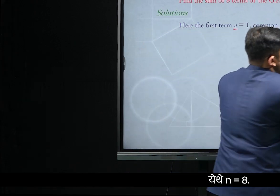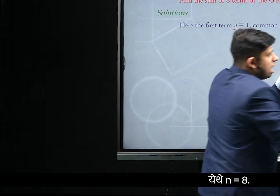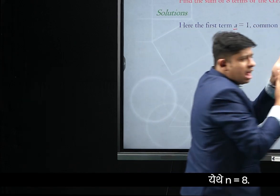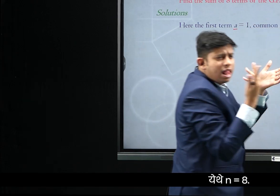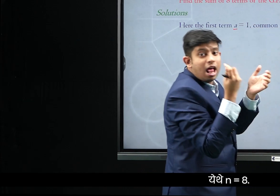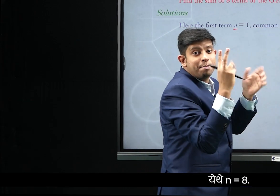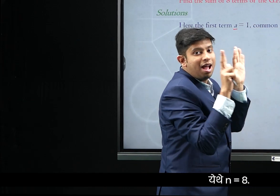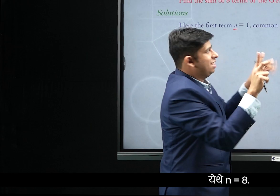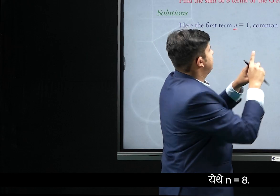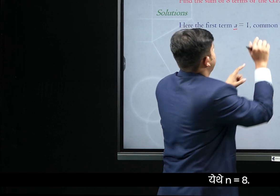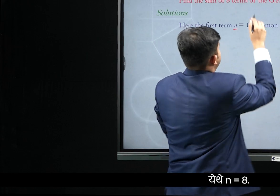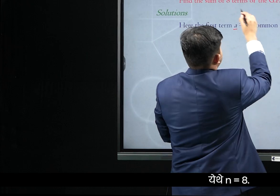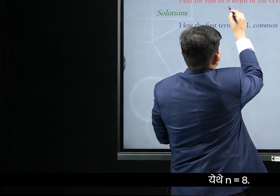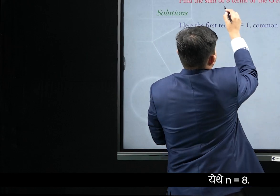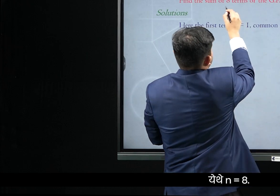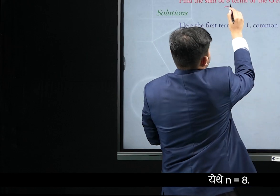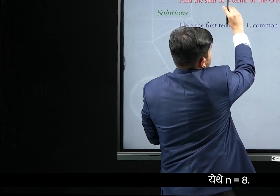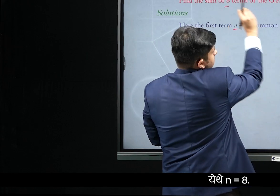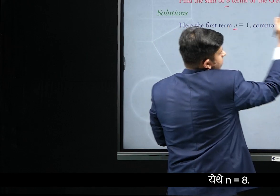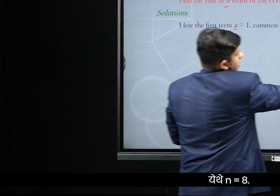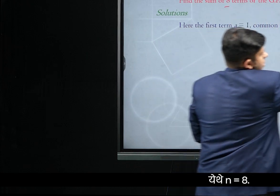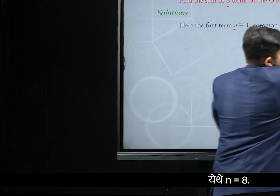इथे n is equal to 8.